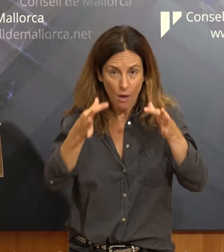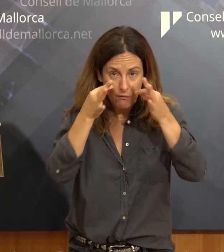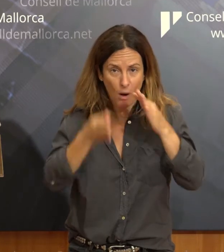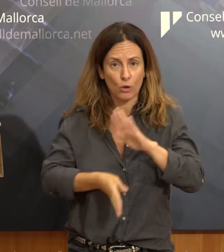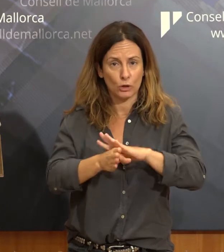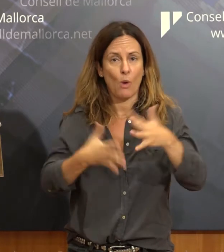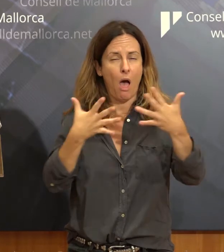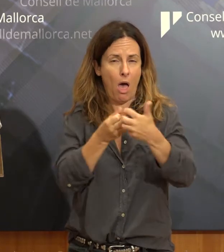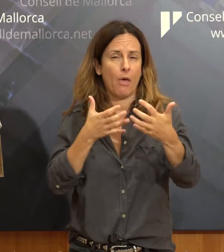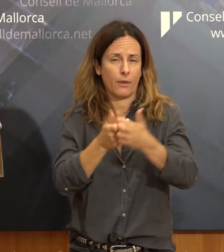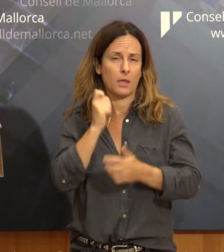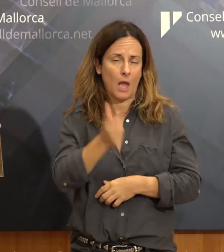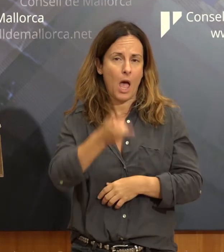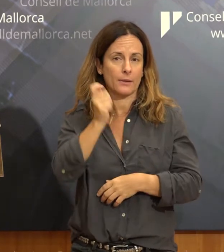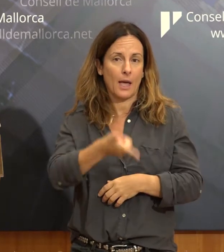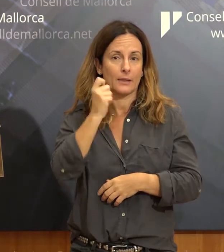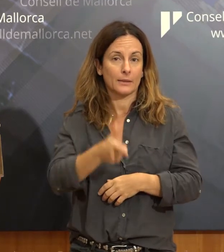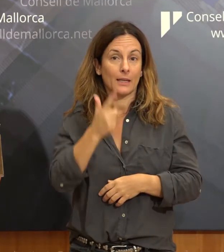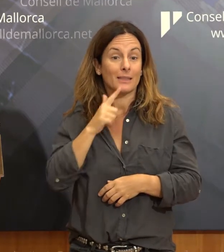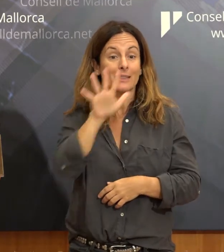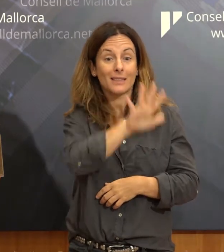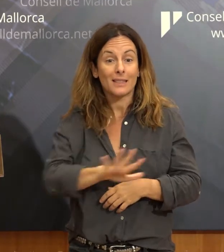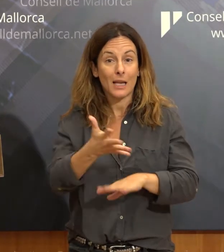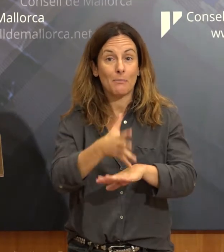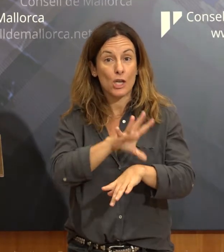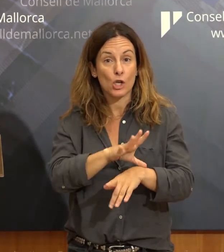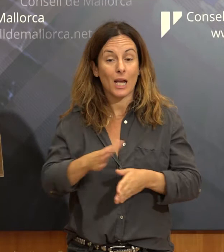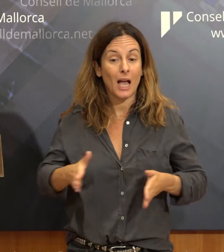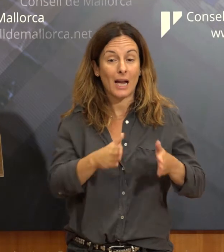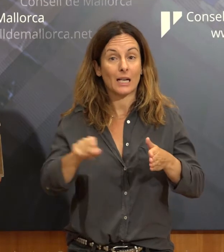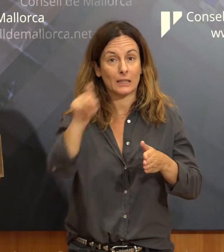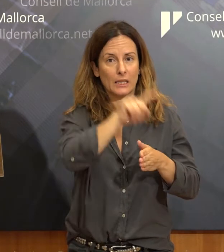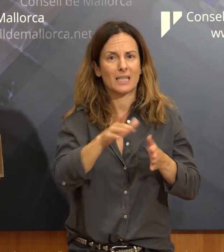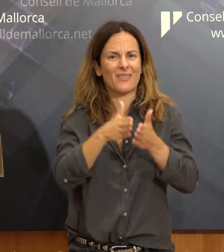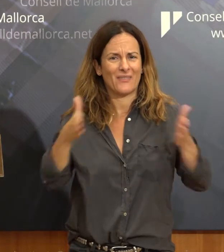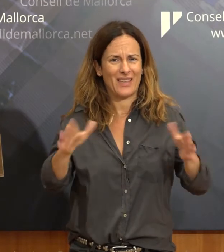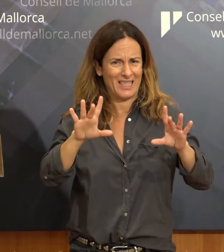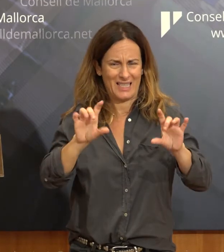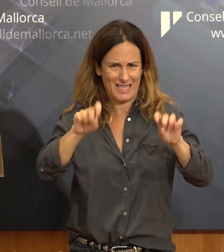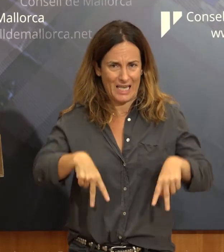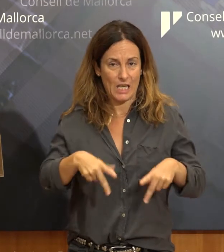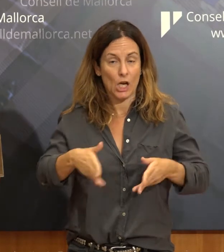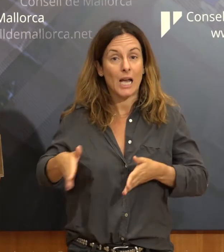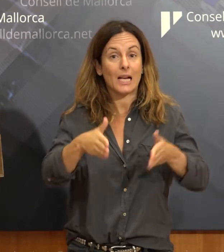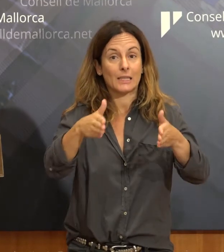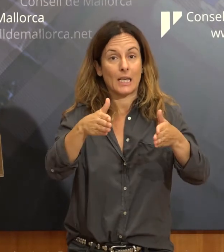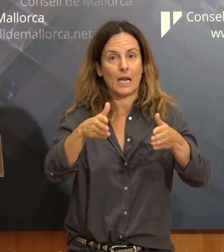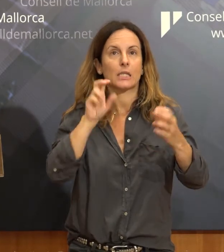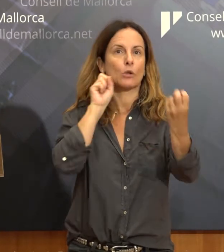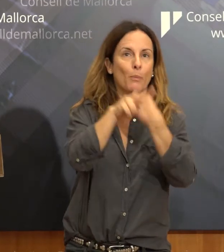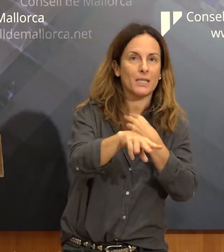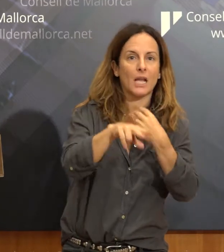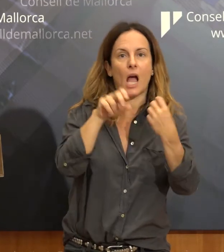de vies no desdoblades de tota Silla de Mallorca, és a dir, totes les carreteres que no són una autopista